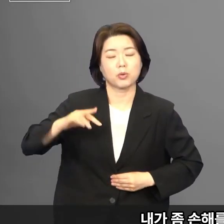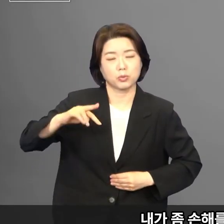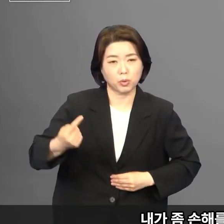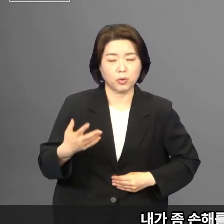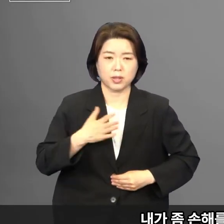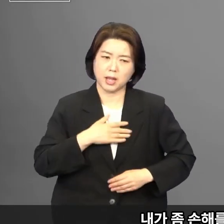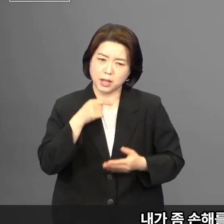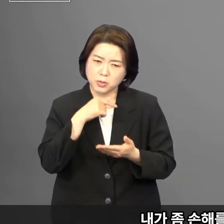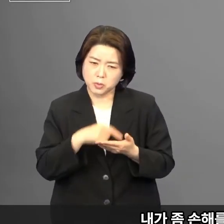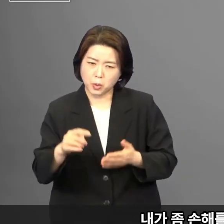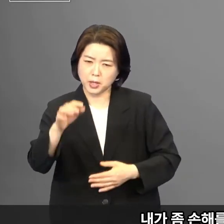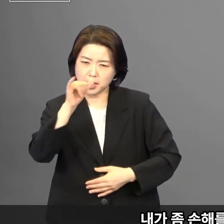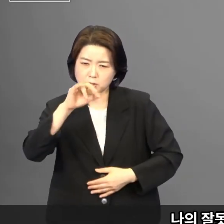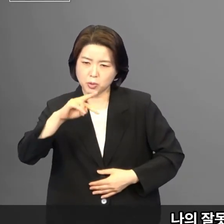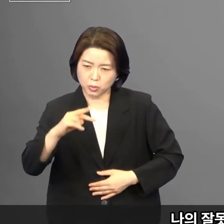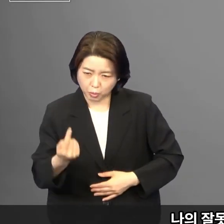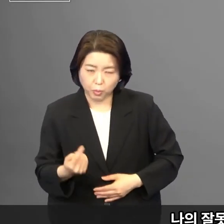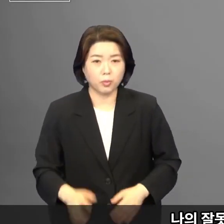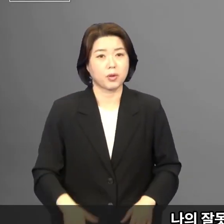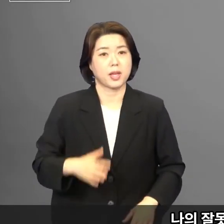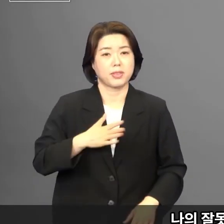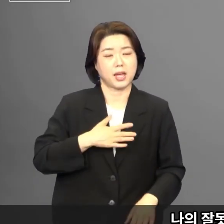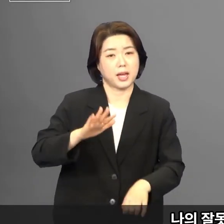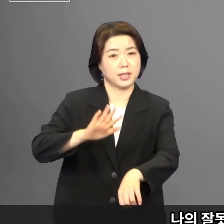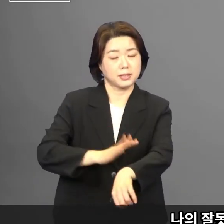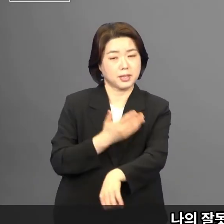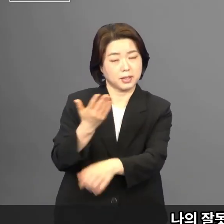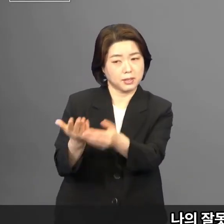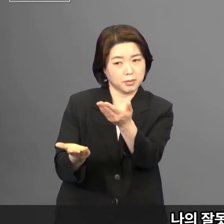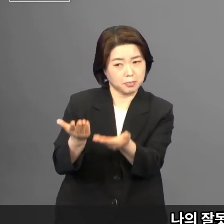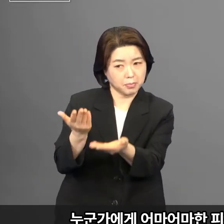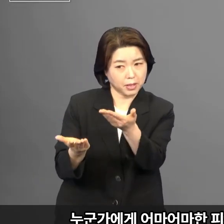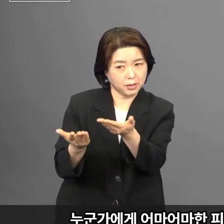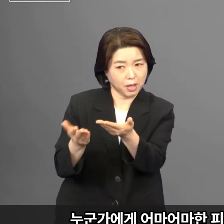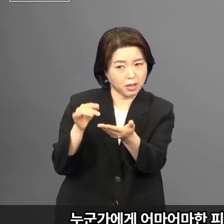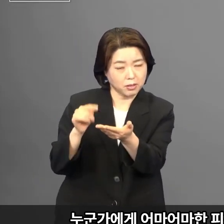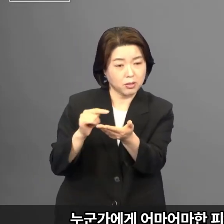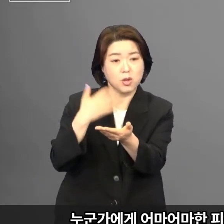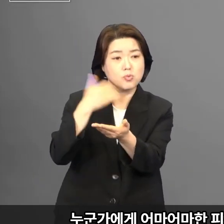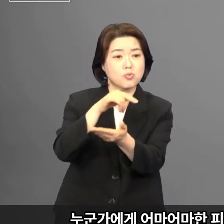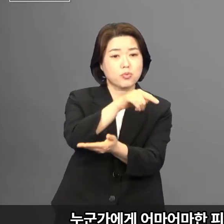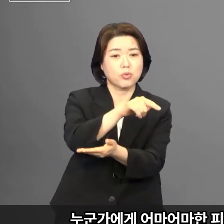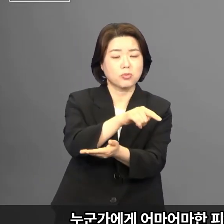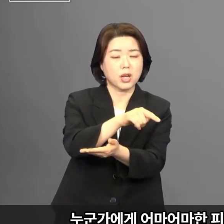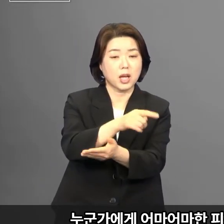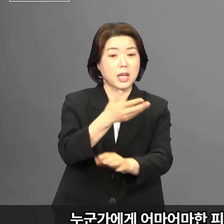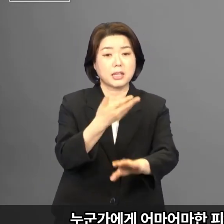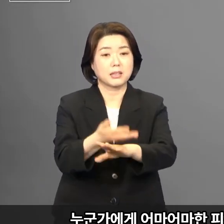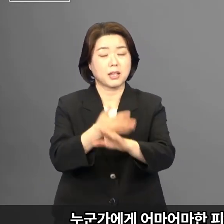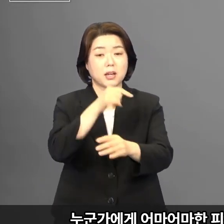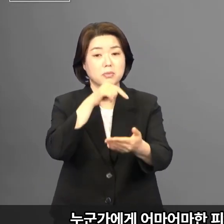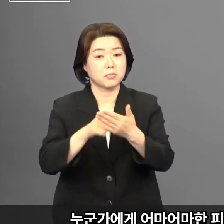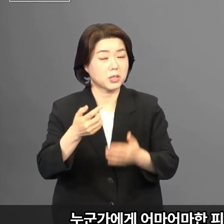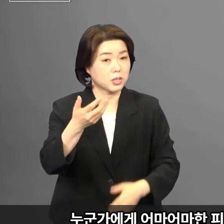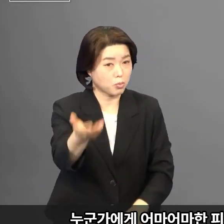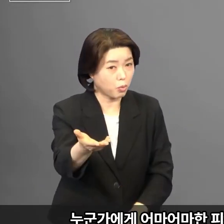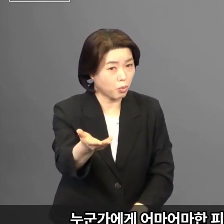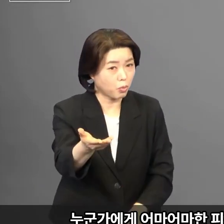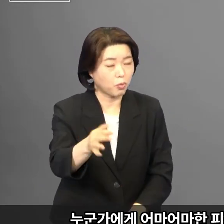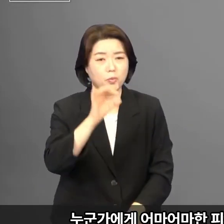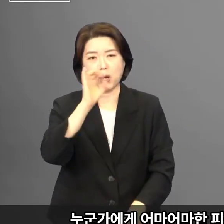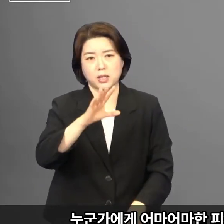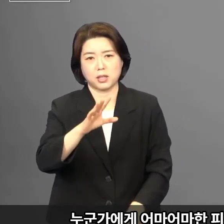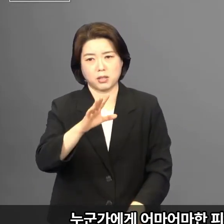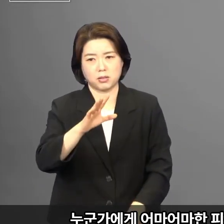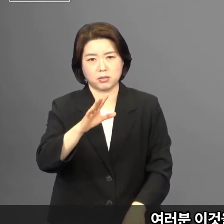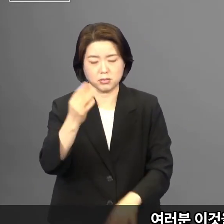좀 손해를 보는 한이 있더라도 나의 잘못된 판단 때문에 누군가에게 어마어마한 피해를 주어서는 안